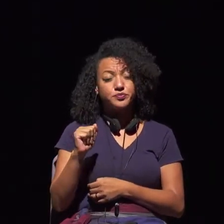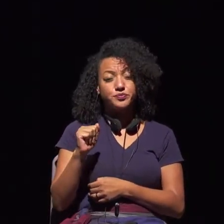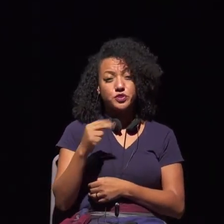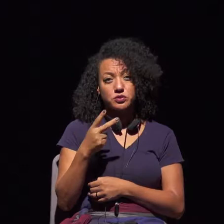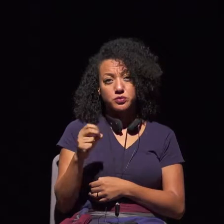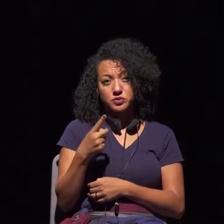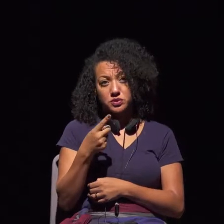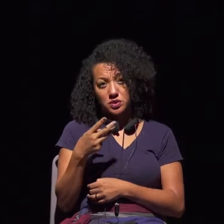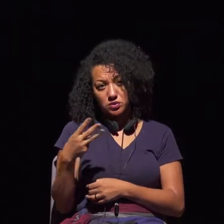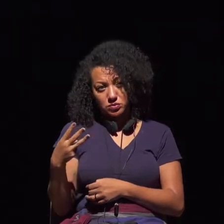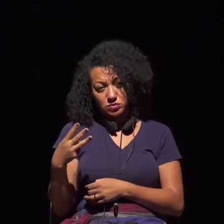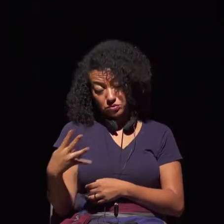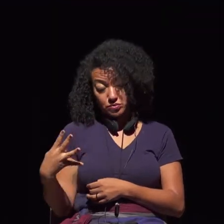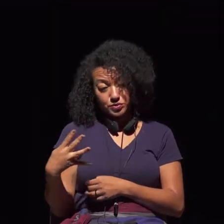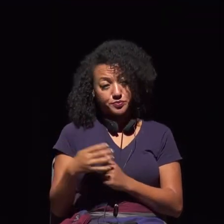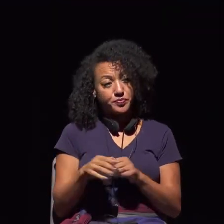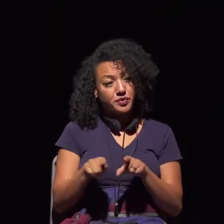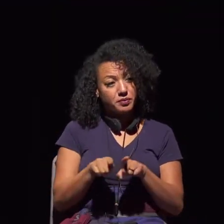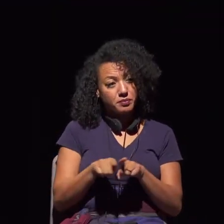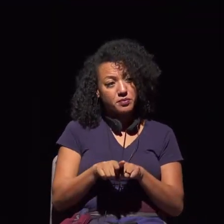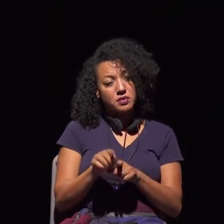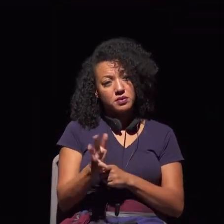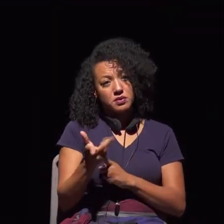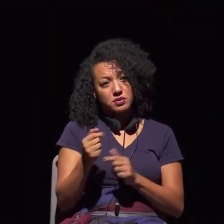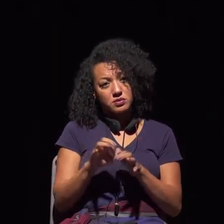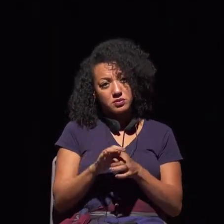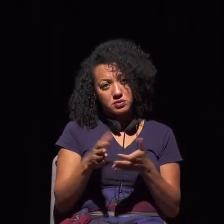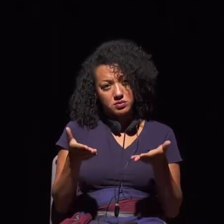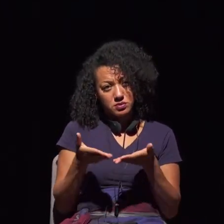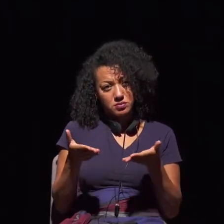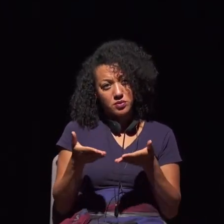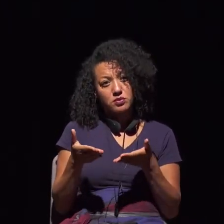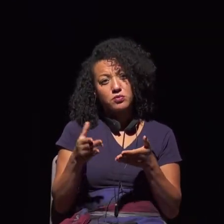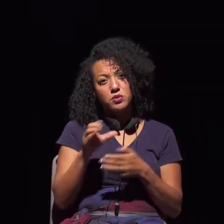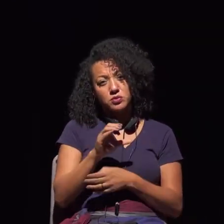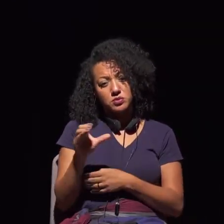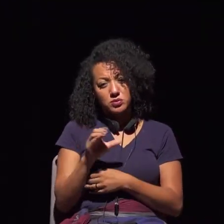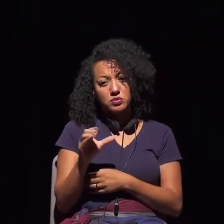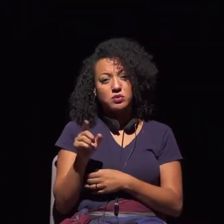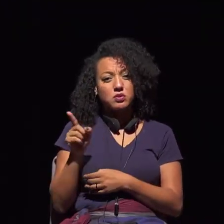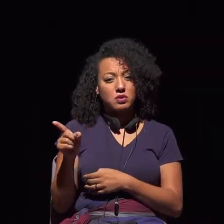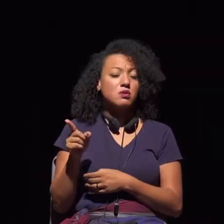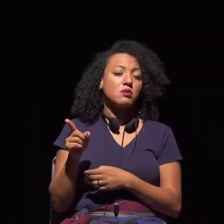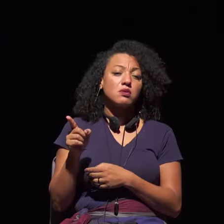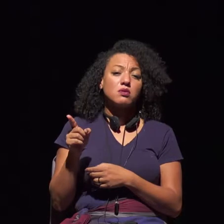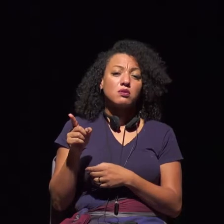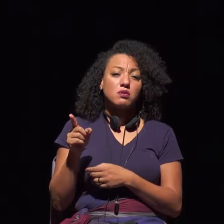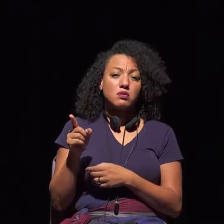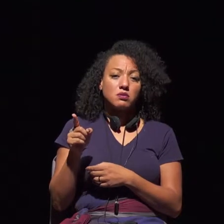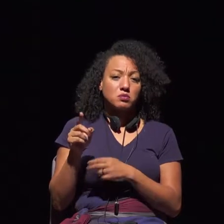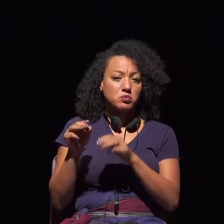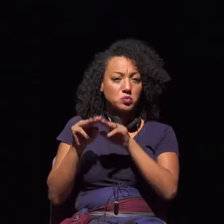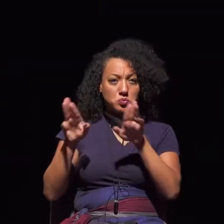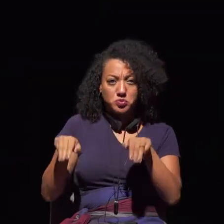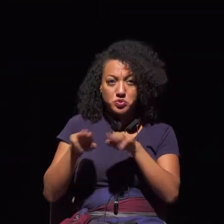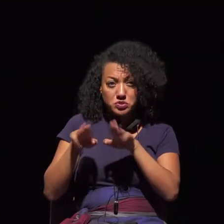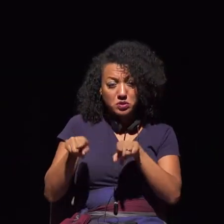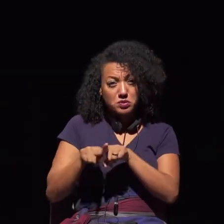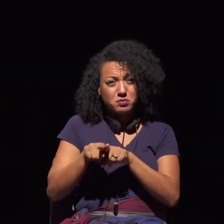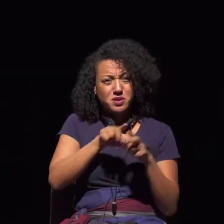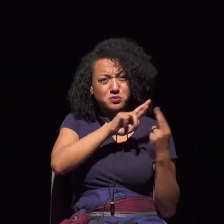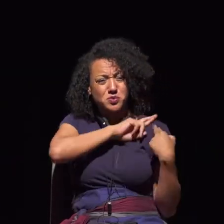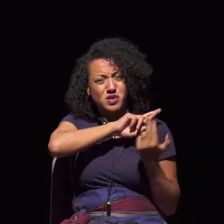como curador de arte contemporânea do Cranert Art Museum, em Urbana-Champaign, no Illinois, onde foi responsável pela curadoria de